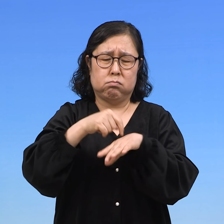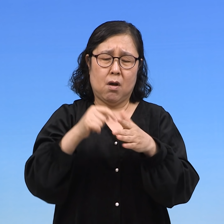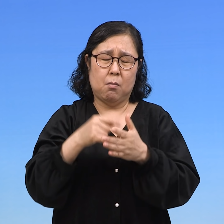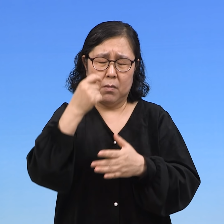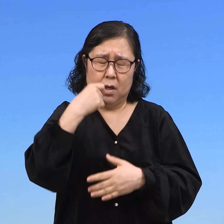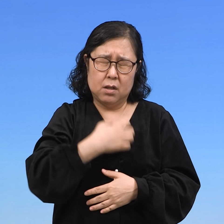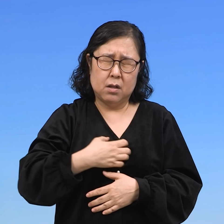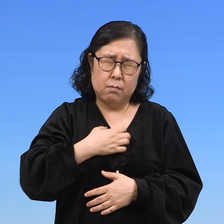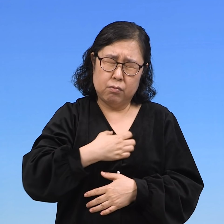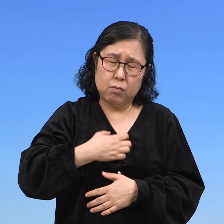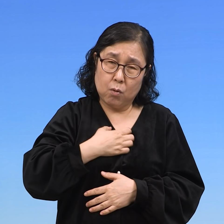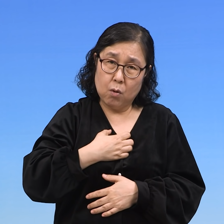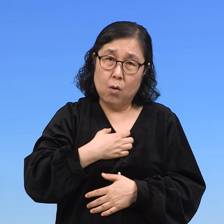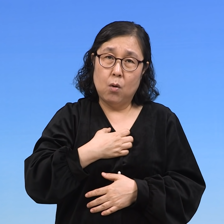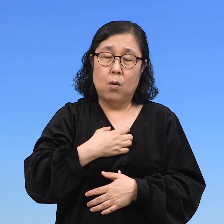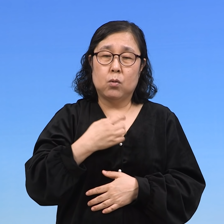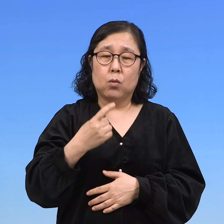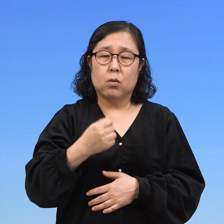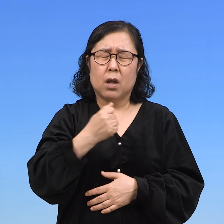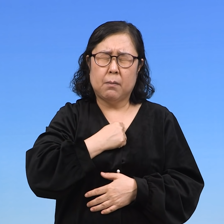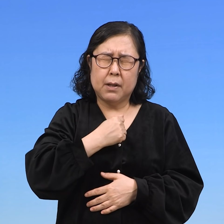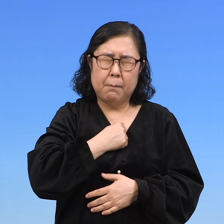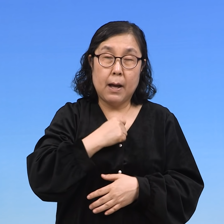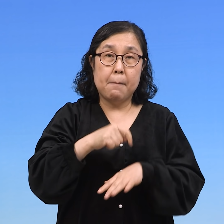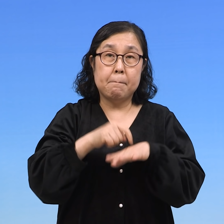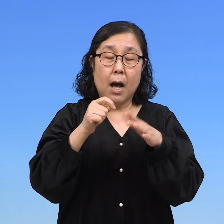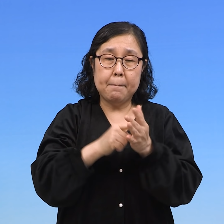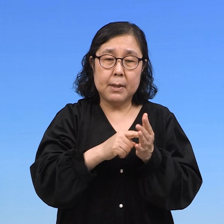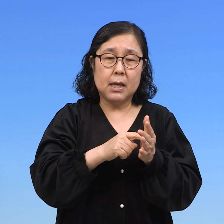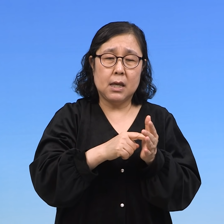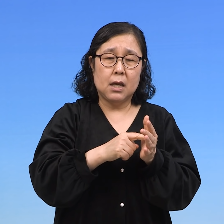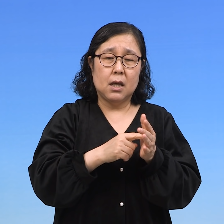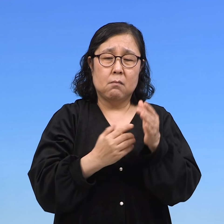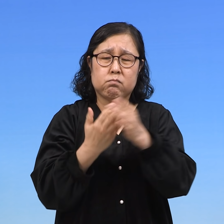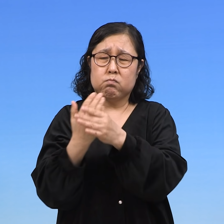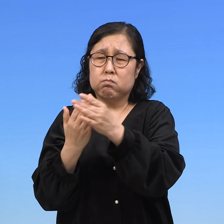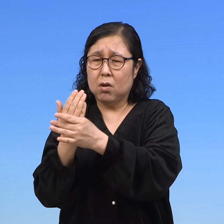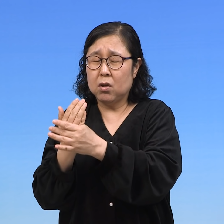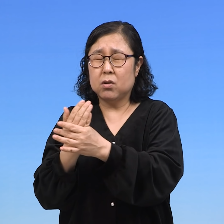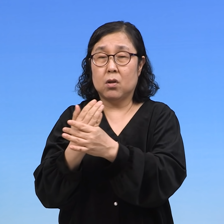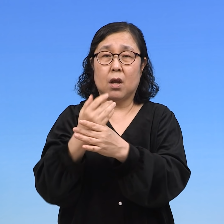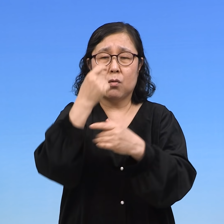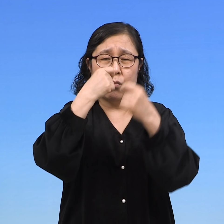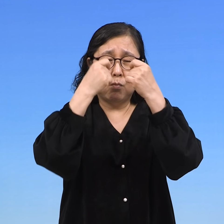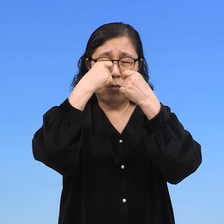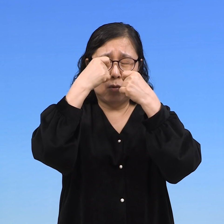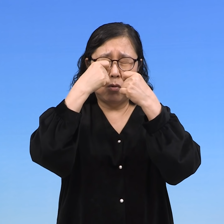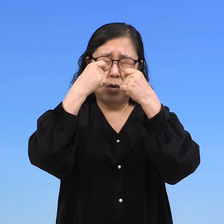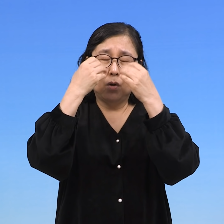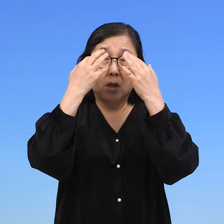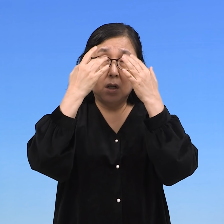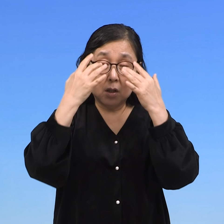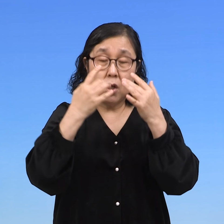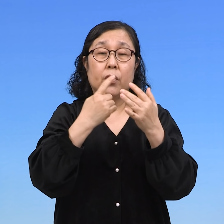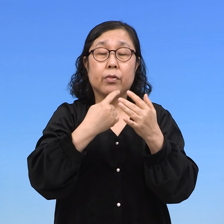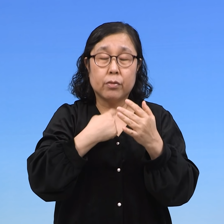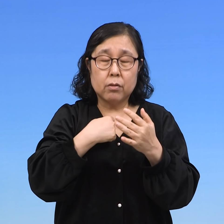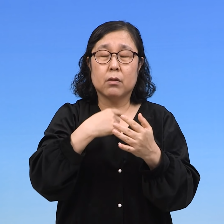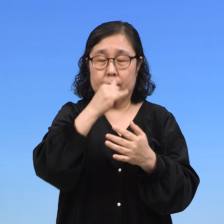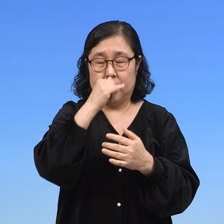또 애통한 마음이 문득문득 찾아와서 참 이렇게 울컥울컥 눈물을 짓는 순간들이 참 많았습니다